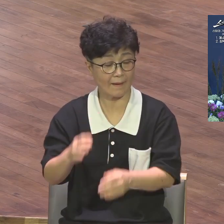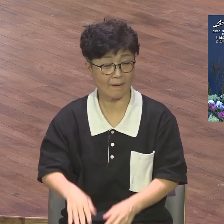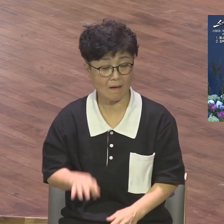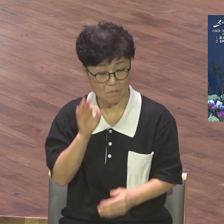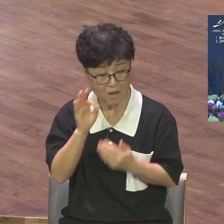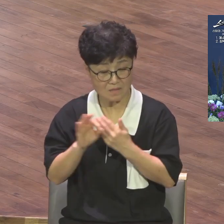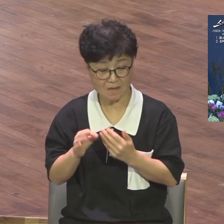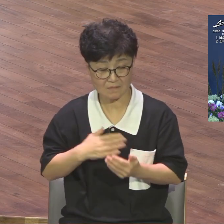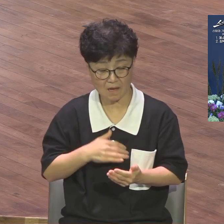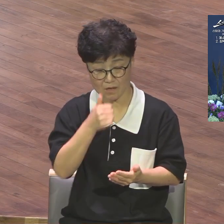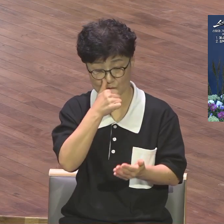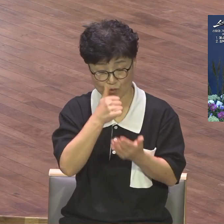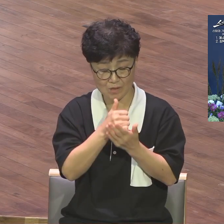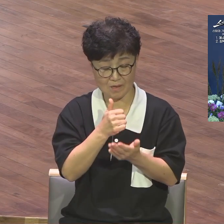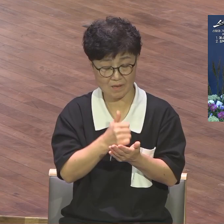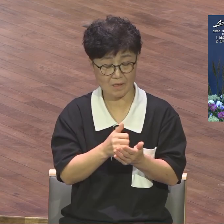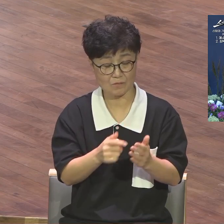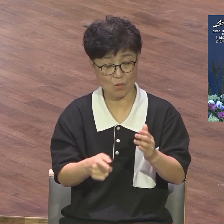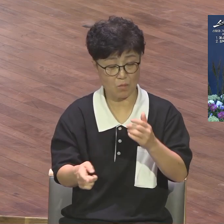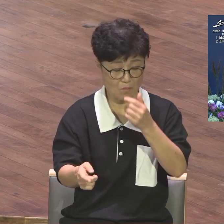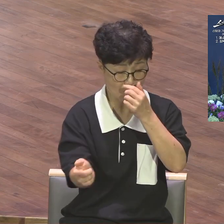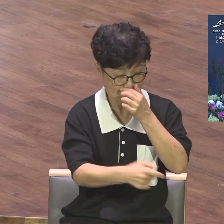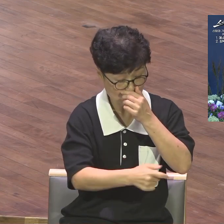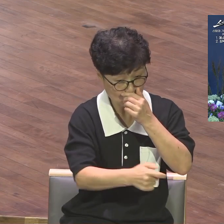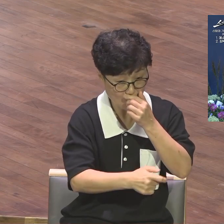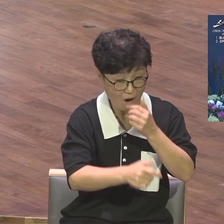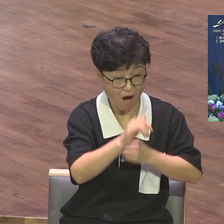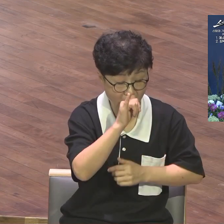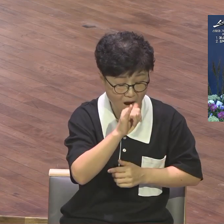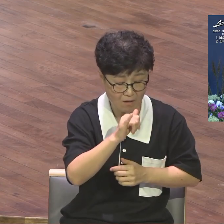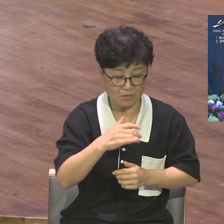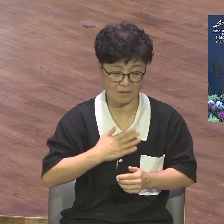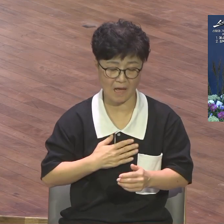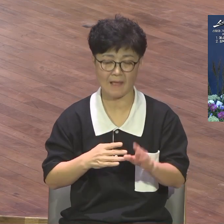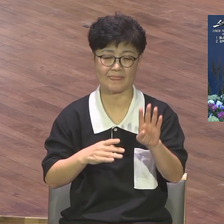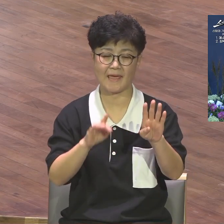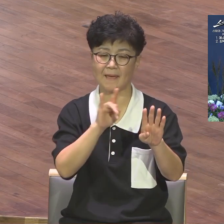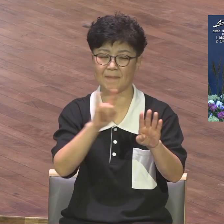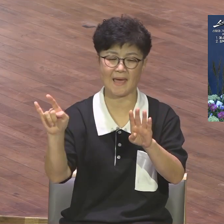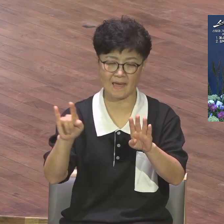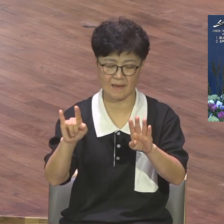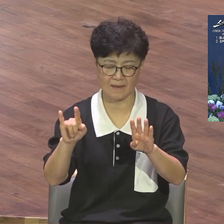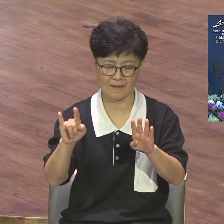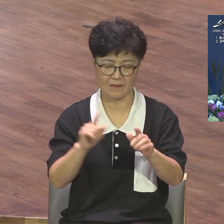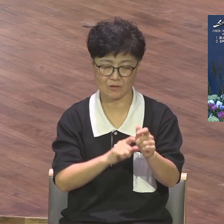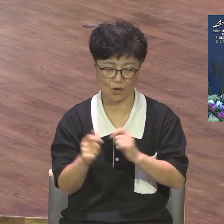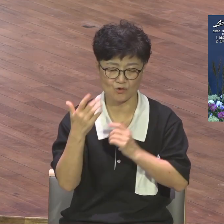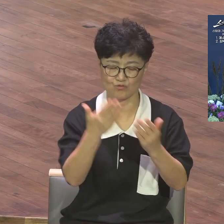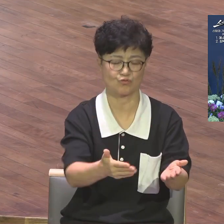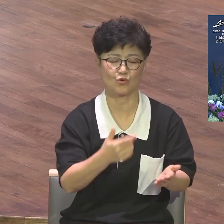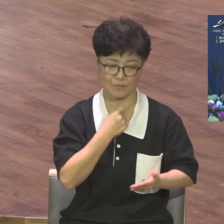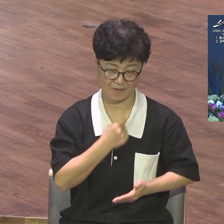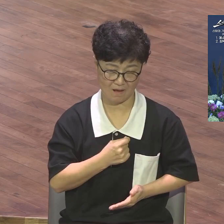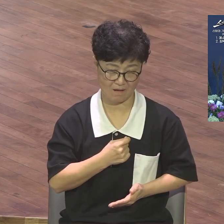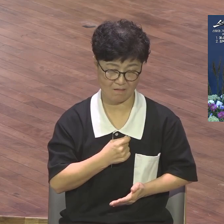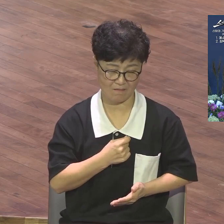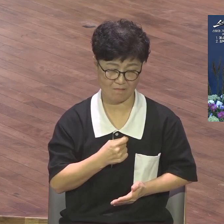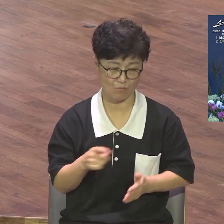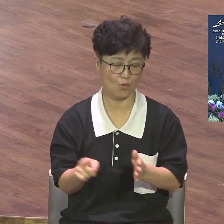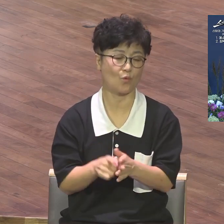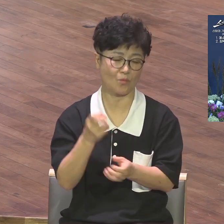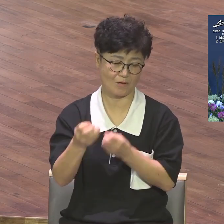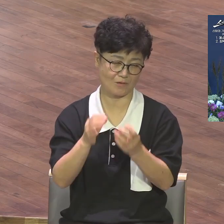배나 갚겠습니다. 네 배 보상. 사실 율법의 2배, 두 배로 보상하라는 그 보상 제도를 완전히 넘어선